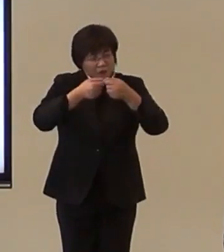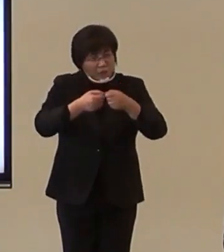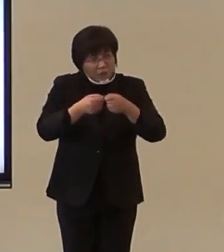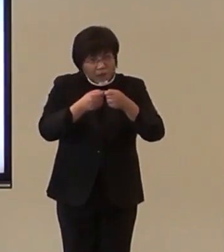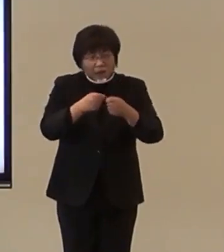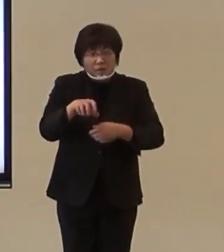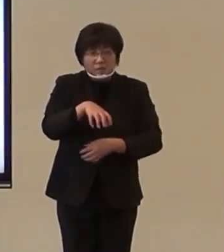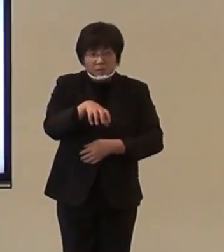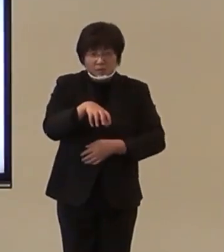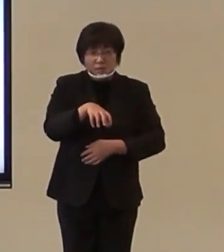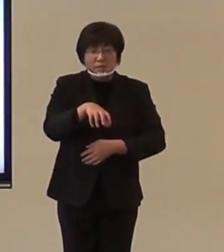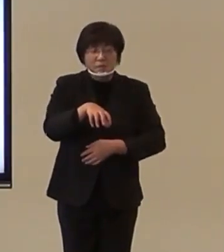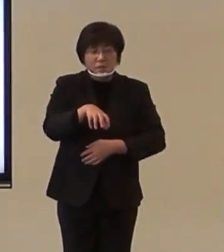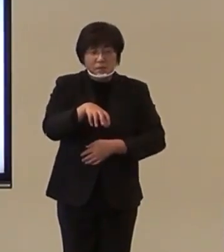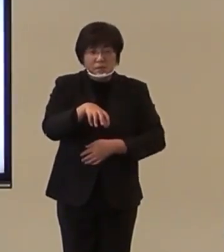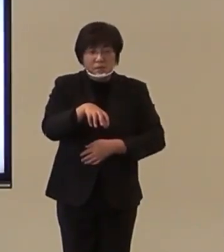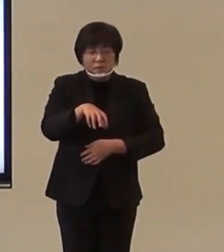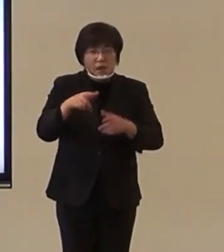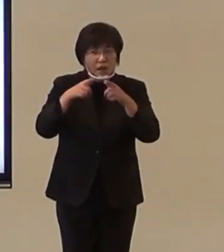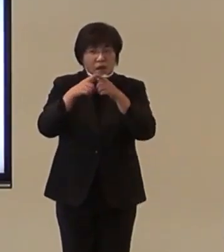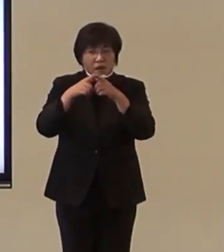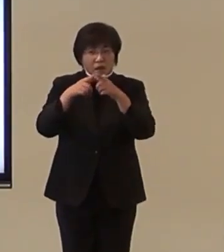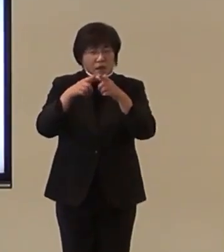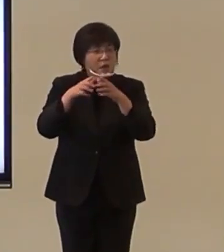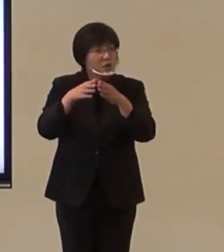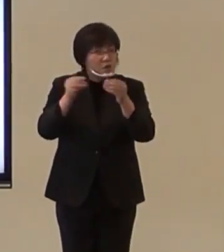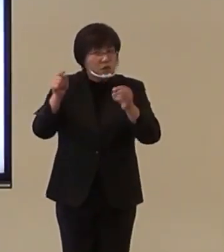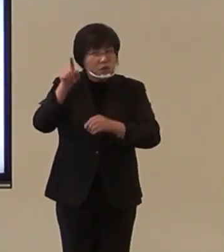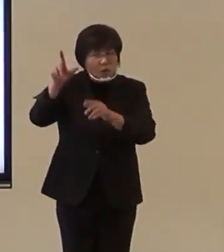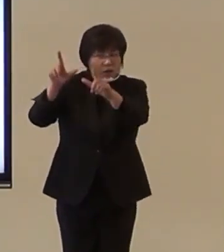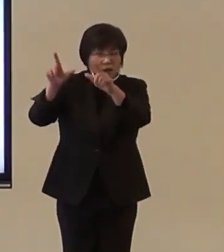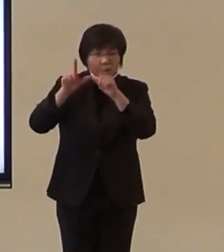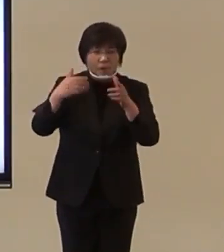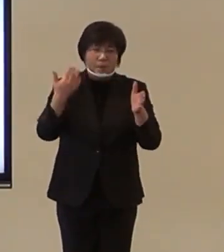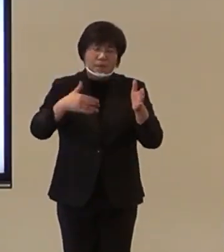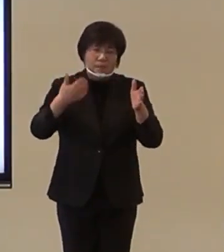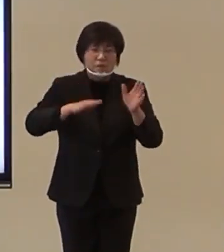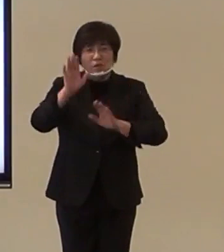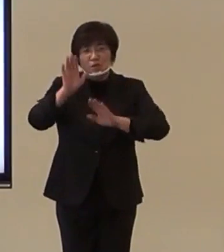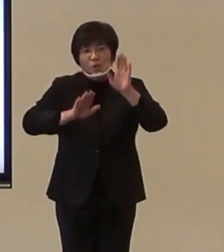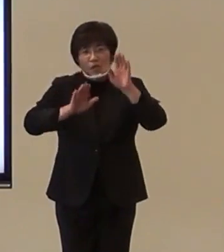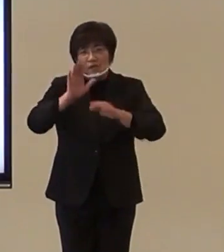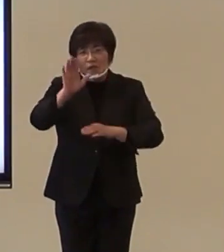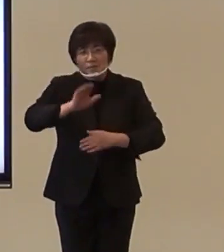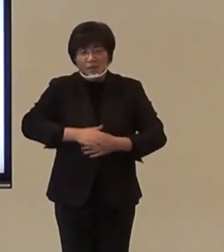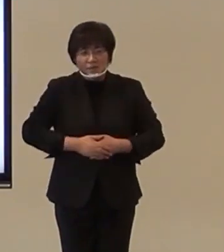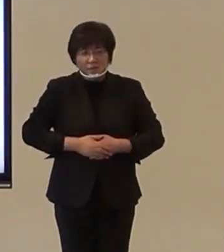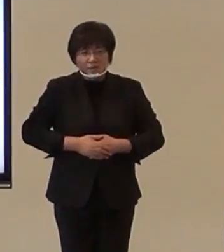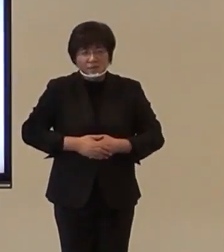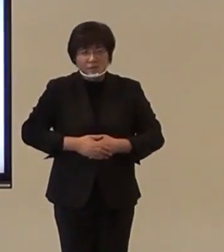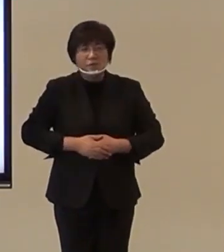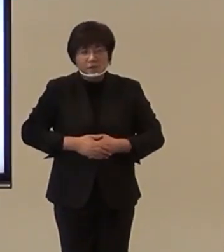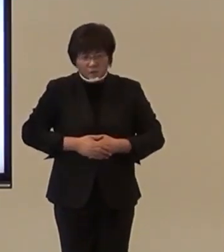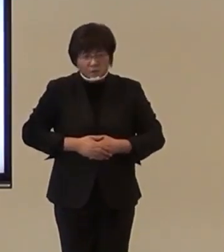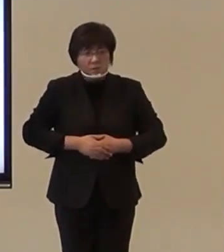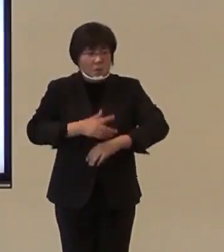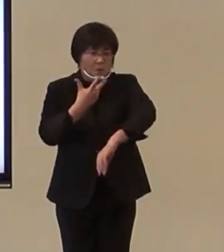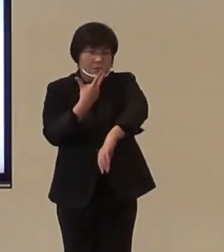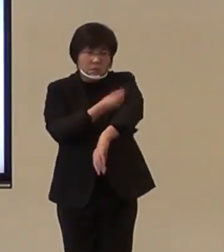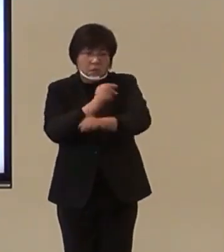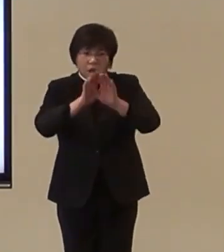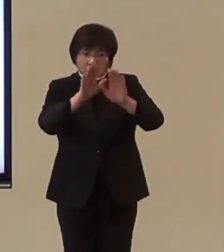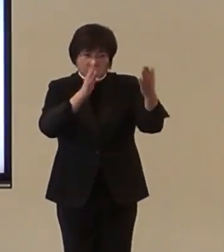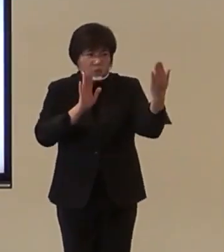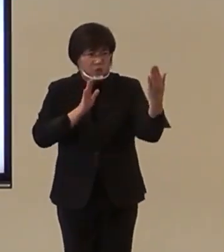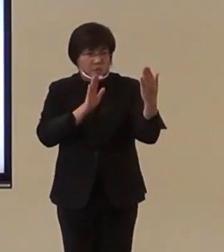というか、細かいことについては国からもまだ来てないというのは現状でございます。その中でもう時間が迫っておりますから、甲